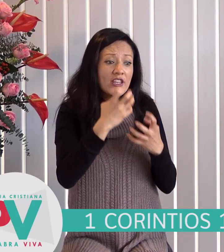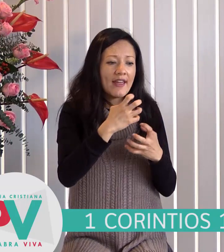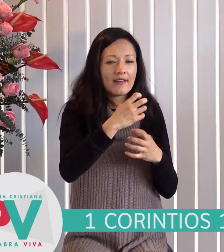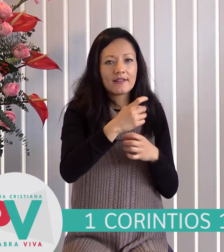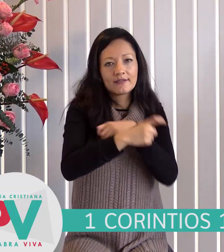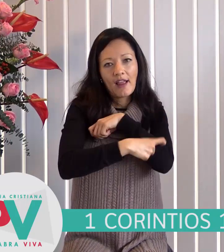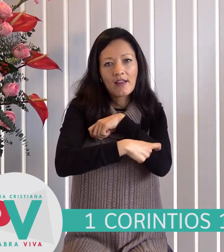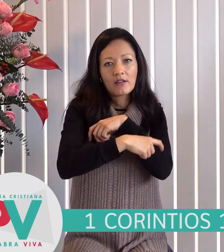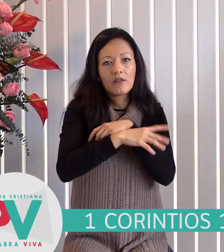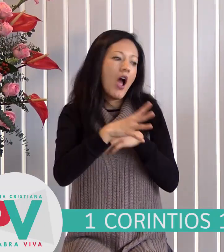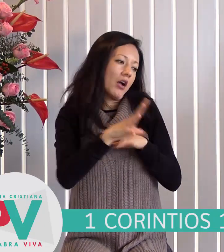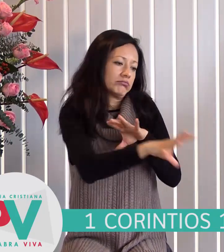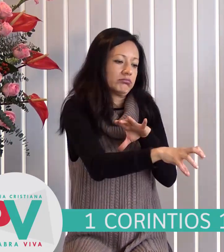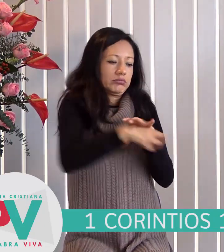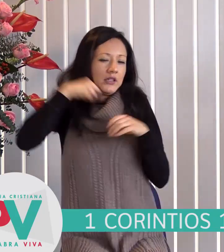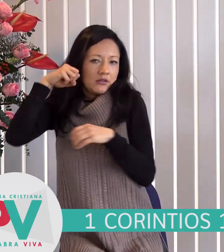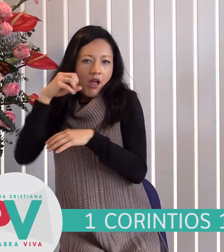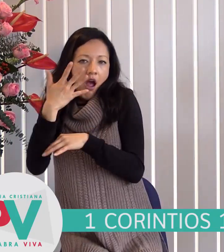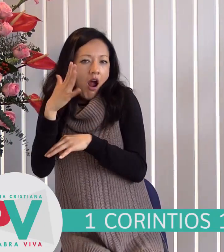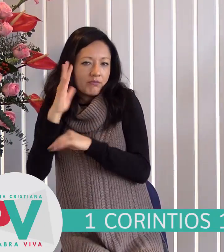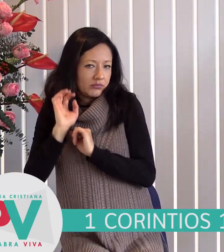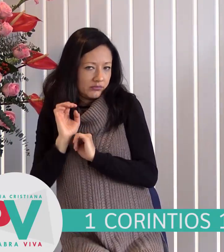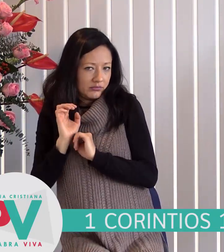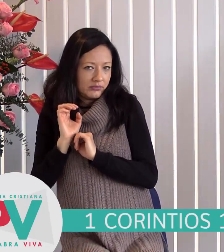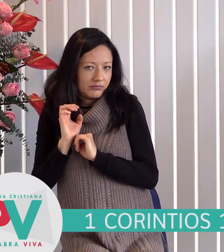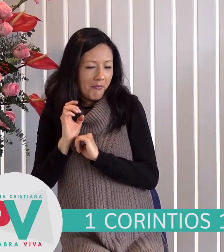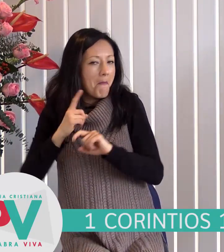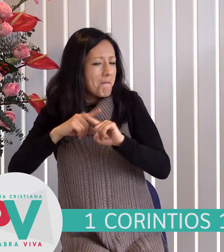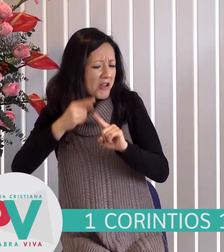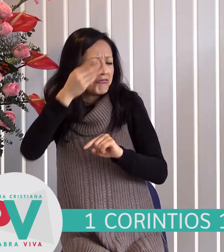no comas de este árbol. No lo habría puesto.